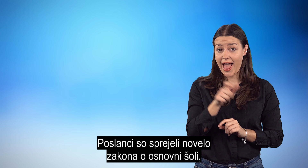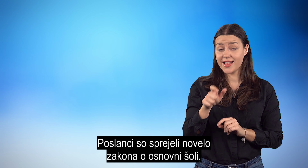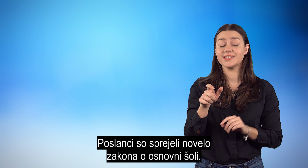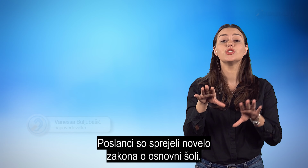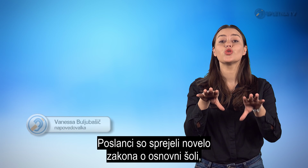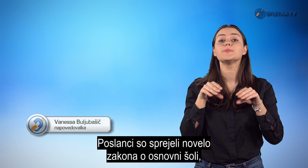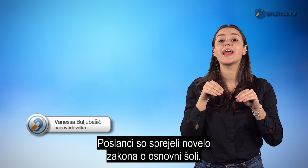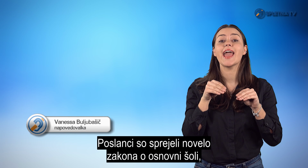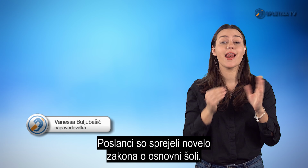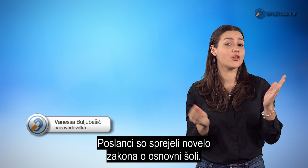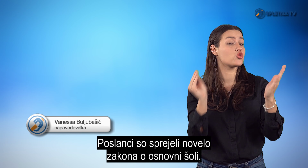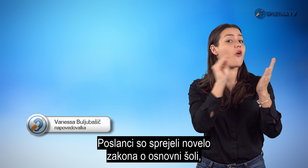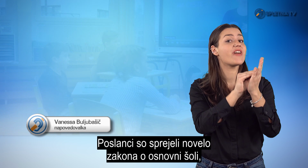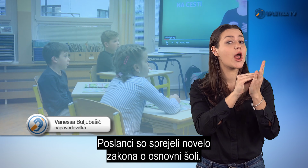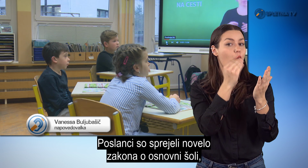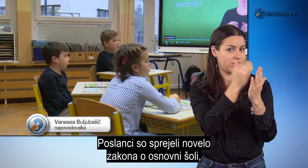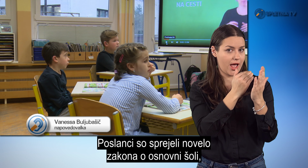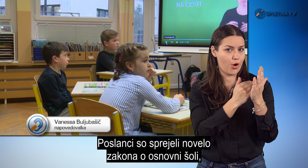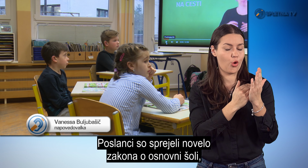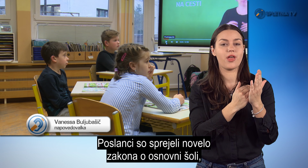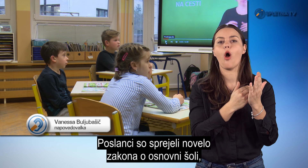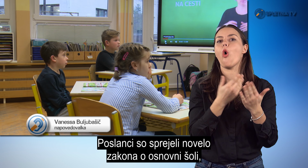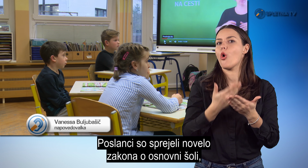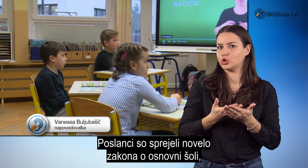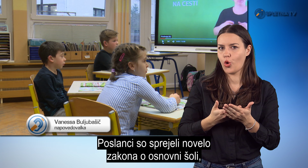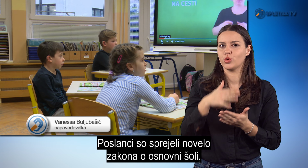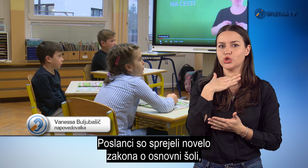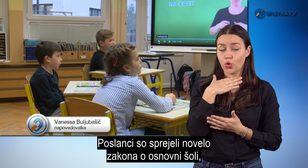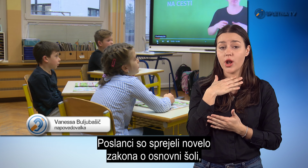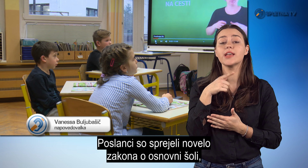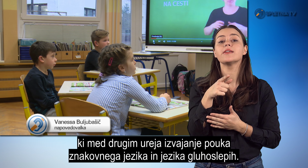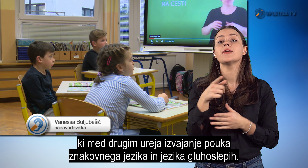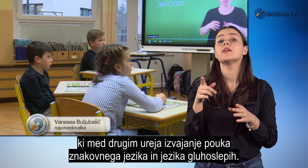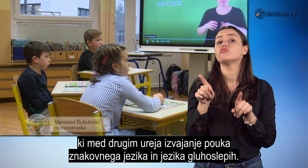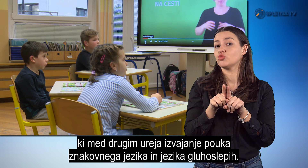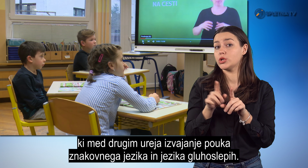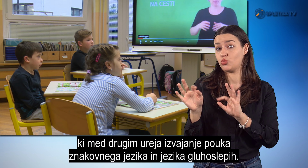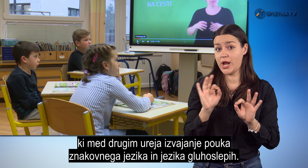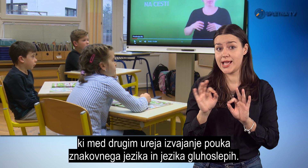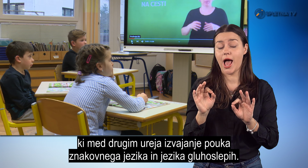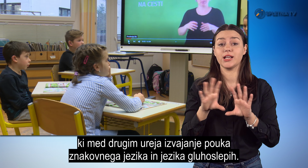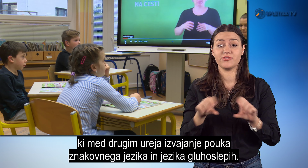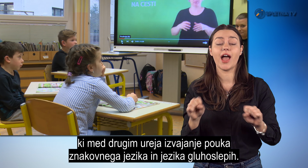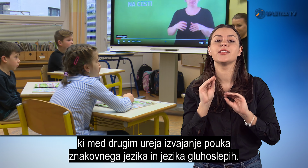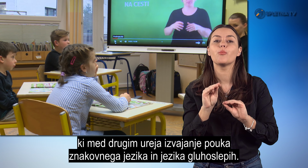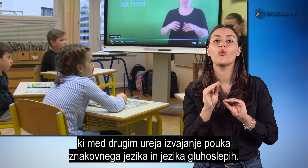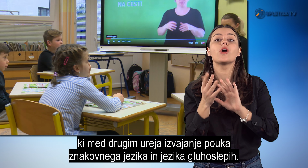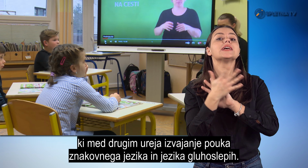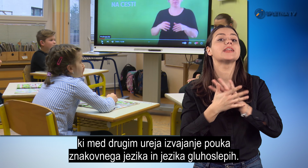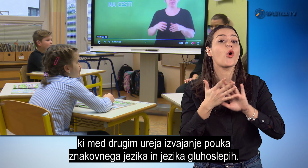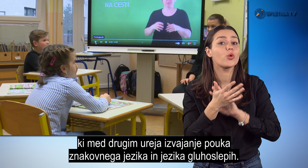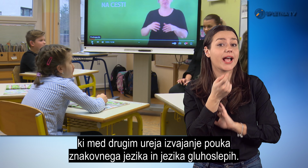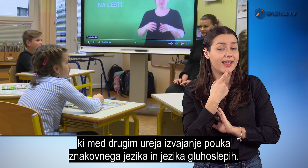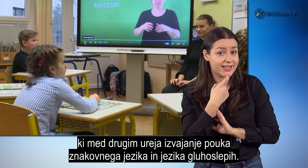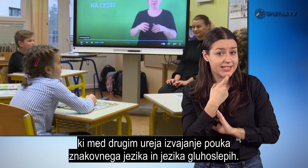Poslanci so sprejeli novelo zakona o osnovni šoli, ki med drugim ureja izvajanje pouka znakovnega jezika